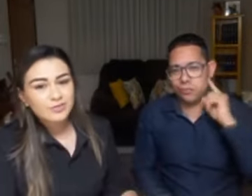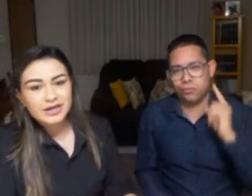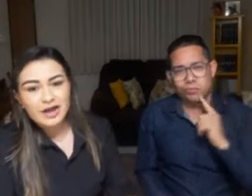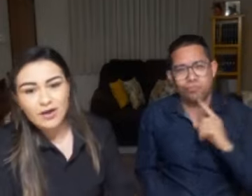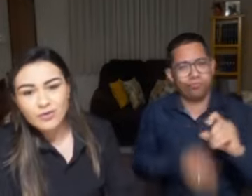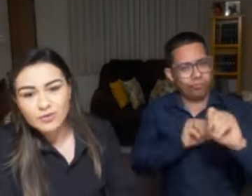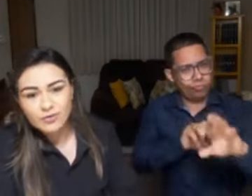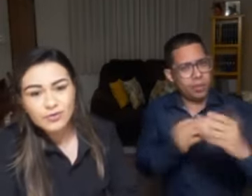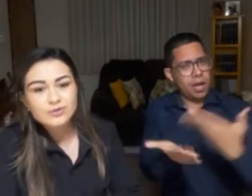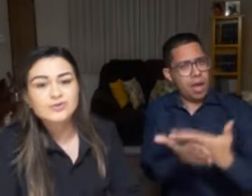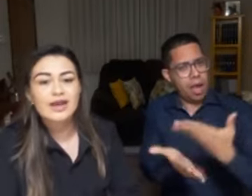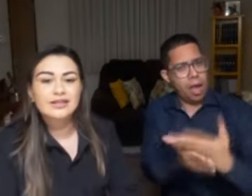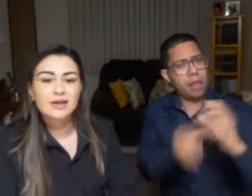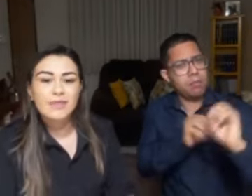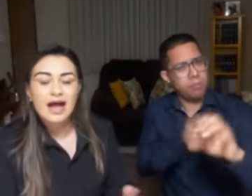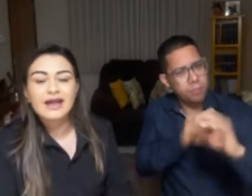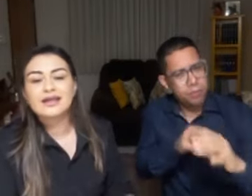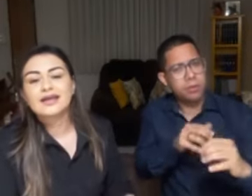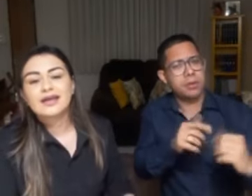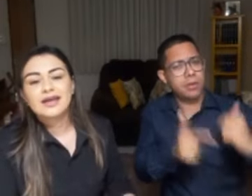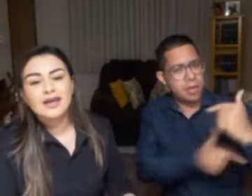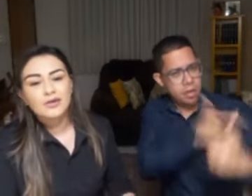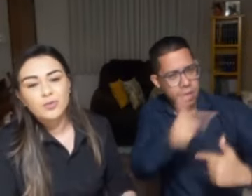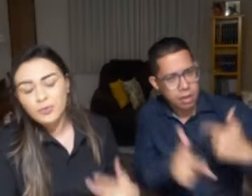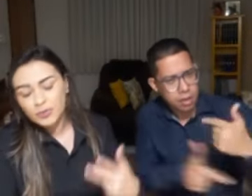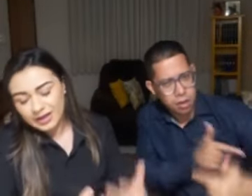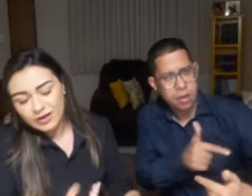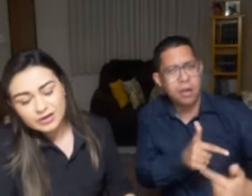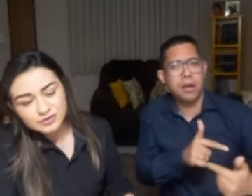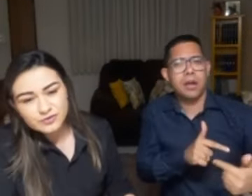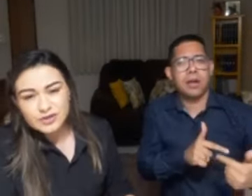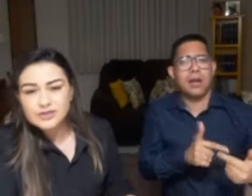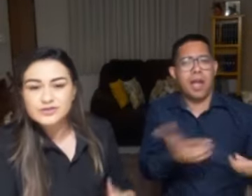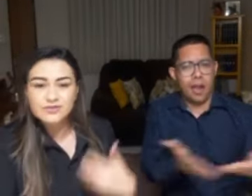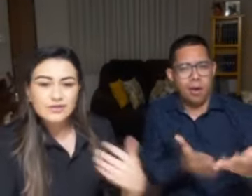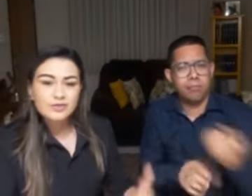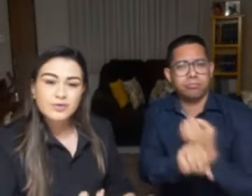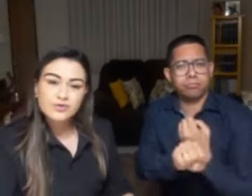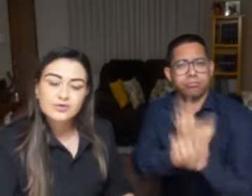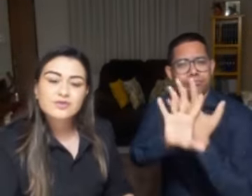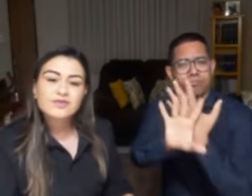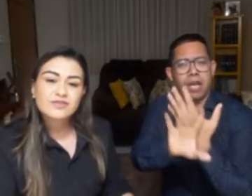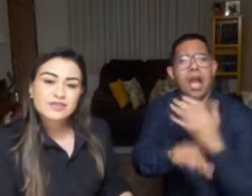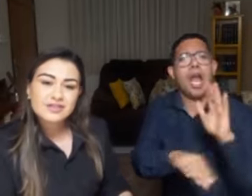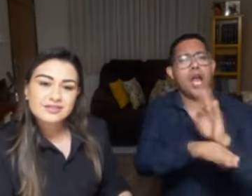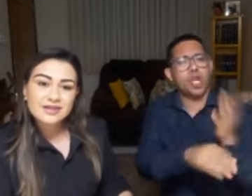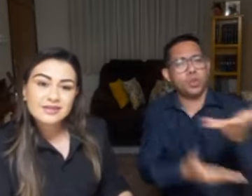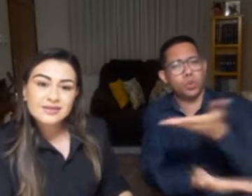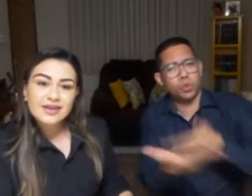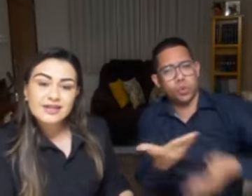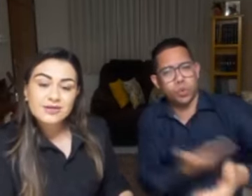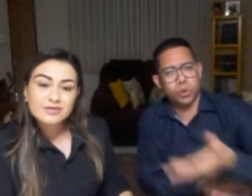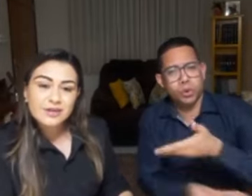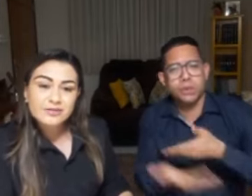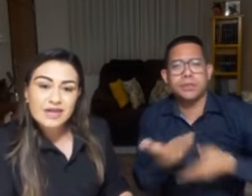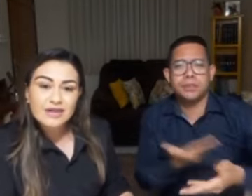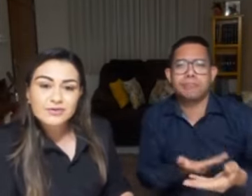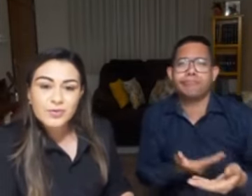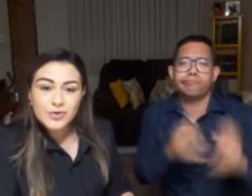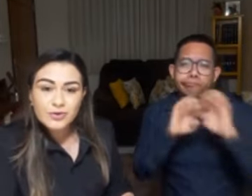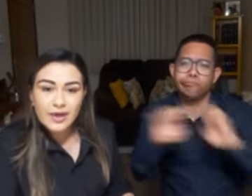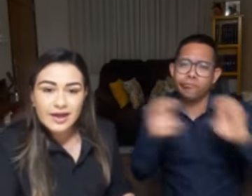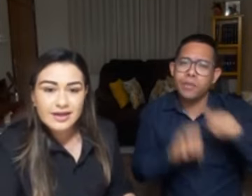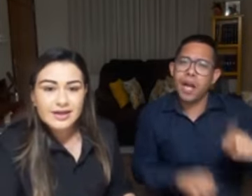escola dominical conosco, ela trabalha por meio agora de vídeos, enviando para os surdos, evangelizando, e Deus tem